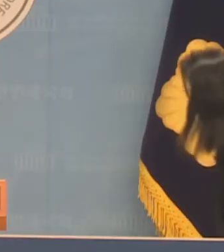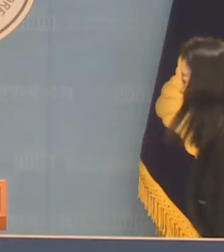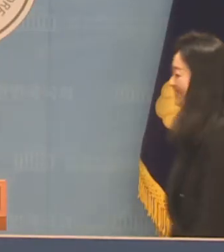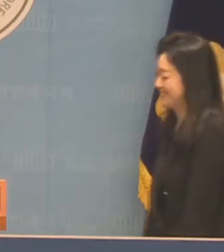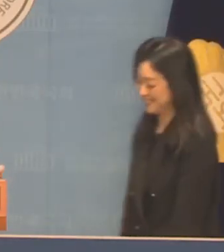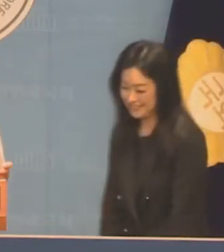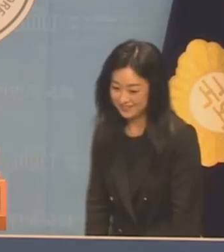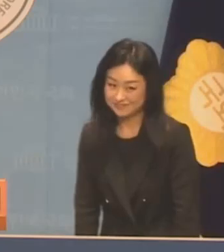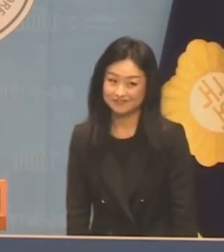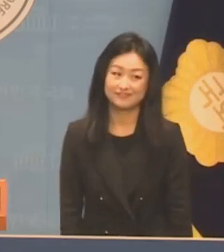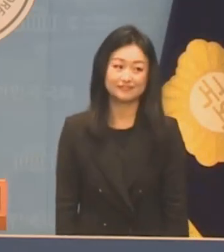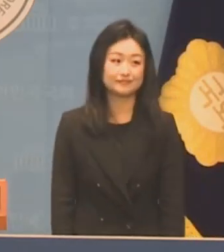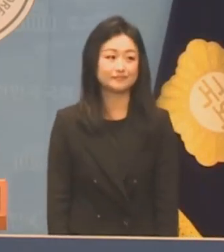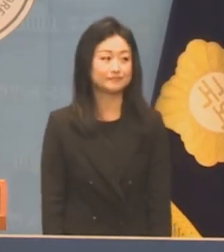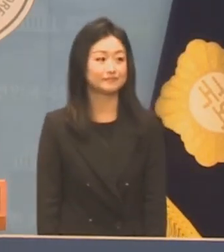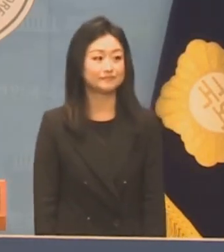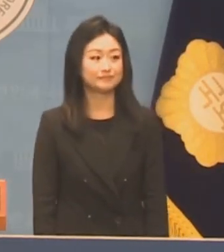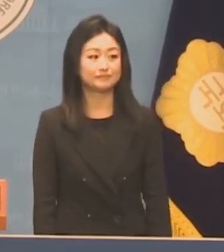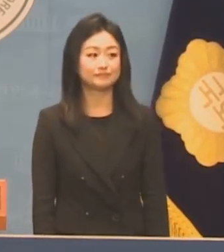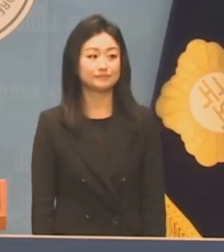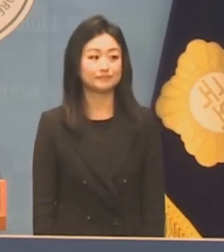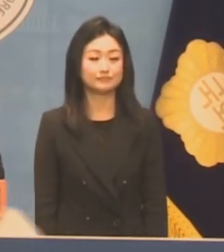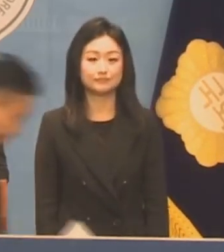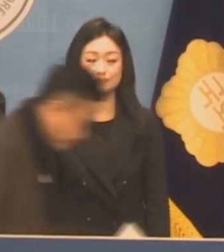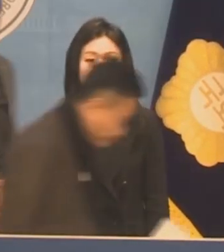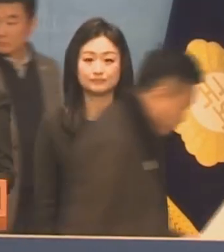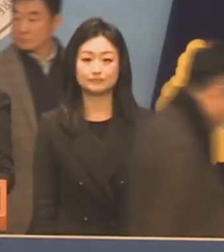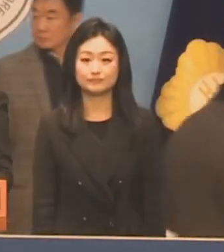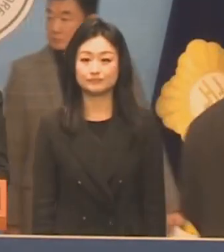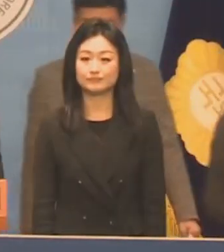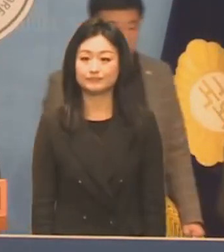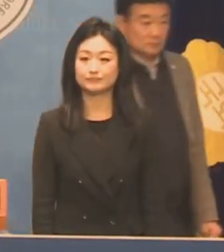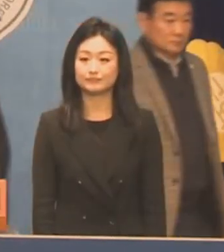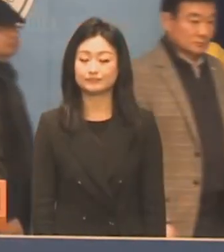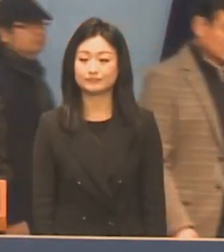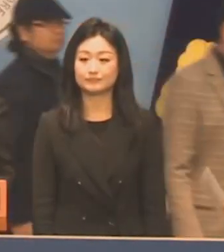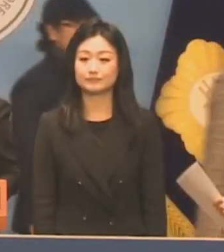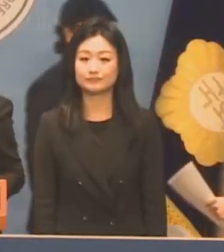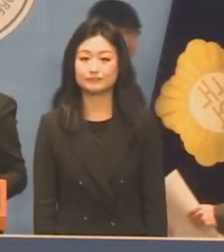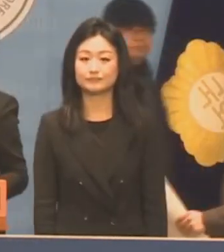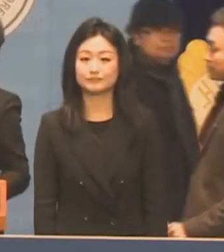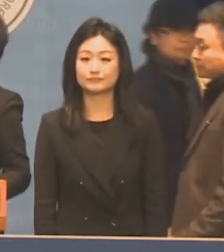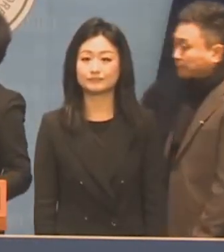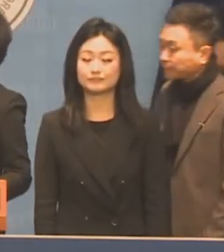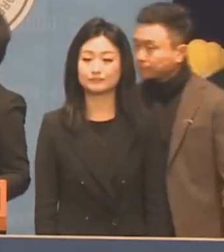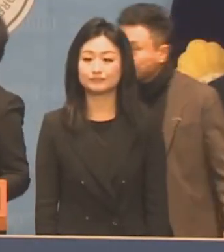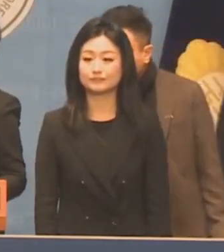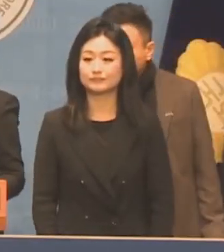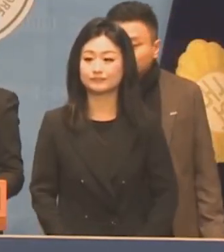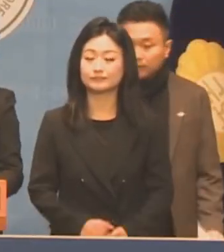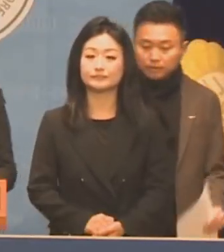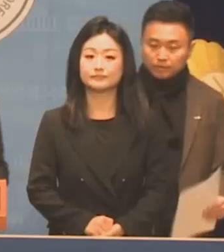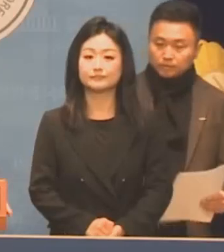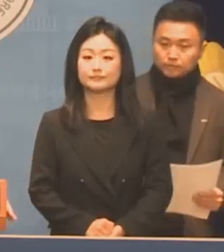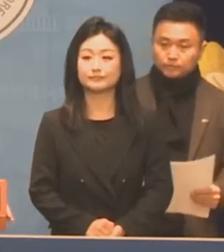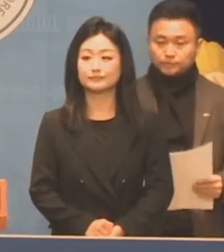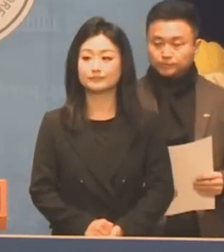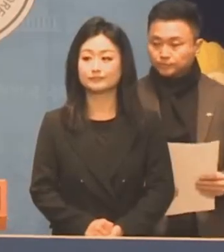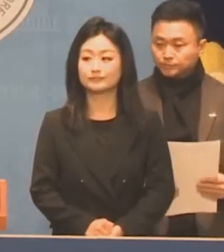안녕하세요. 네. 어디 쓰시죠. 저기 어디? 예,